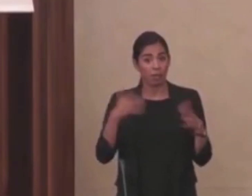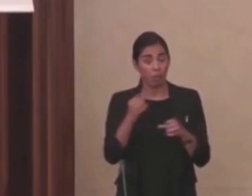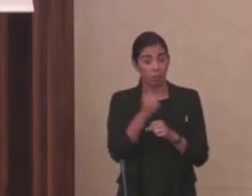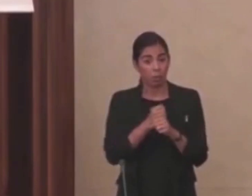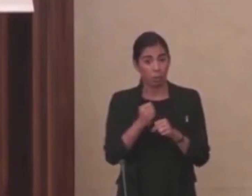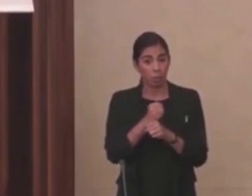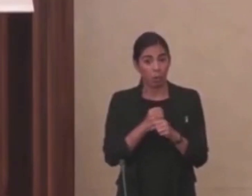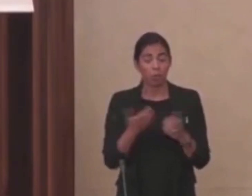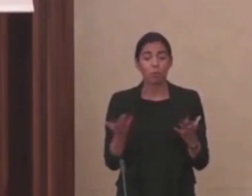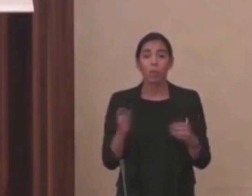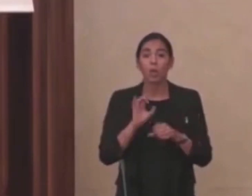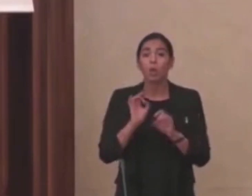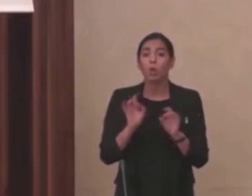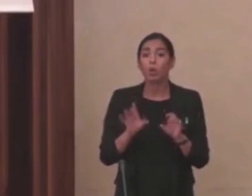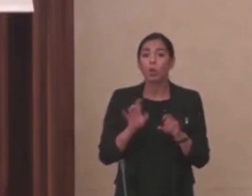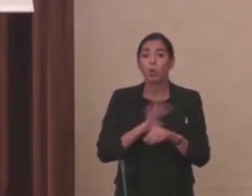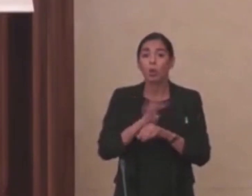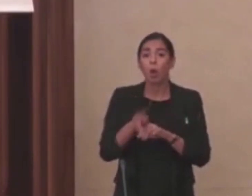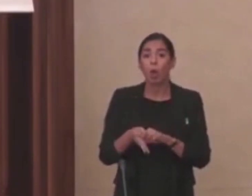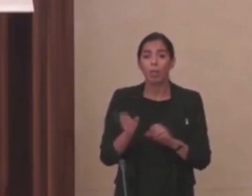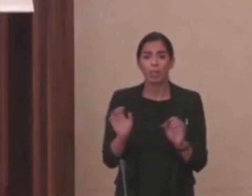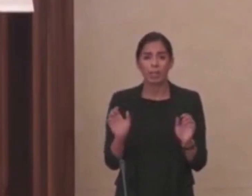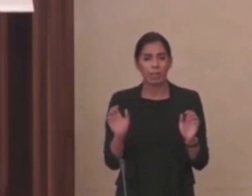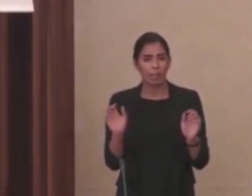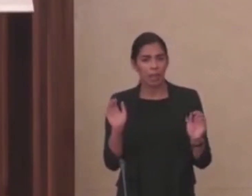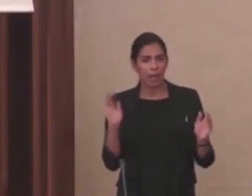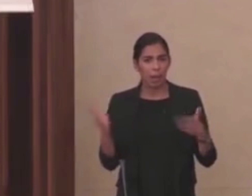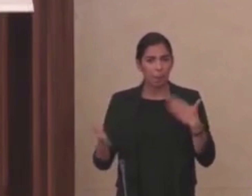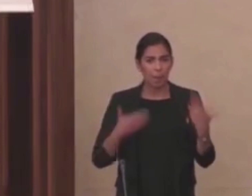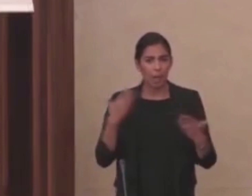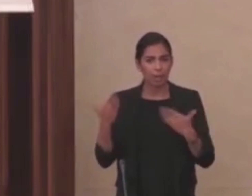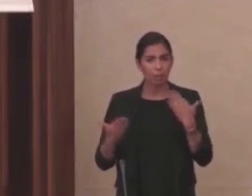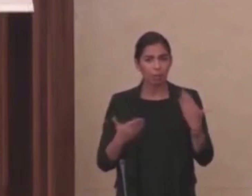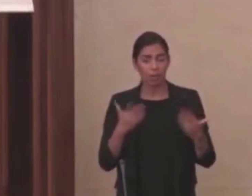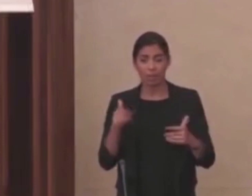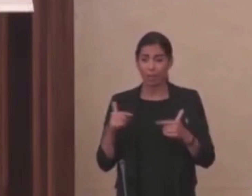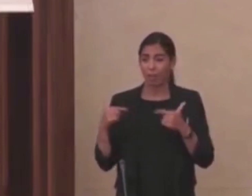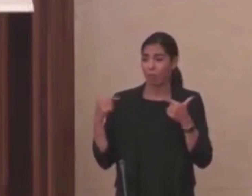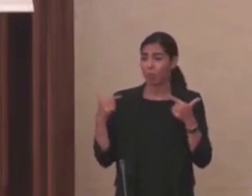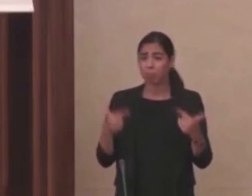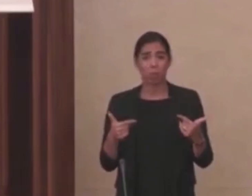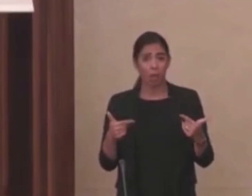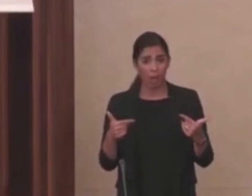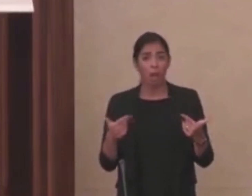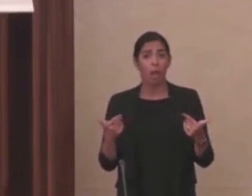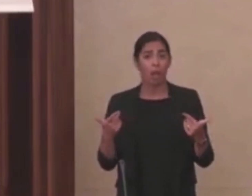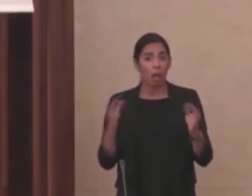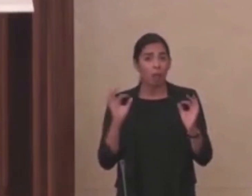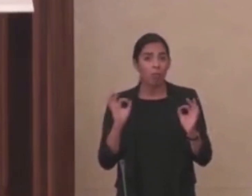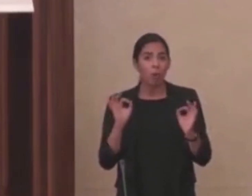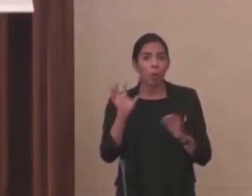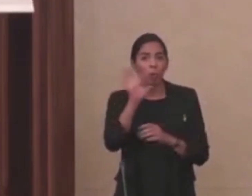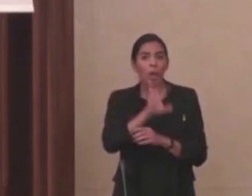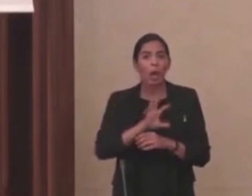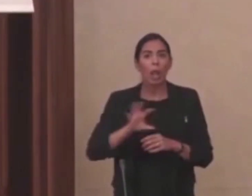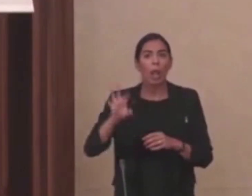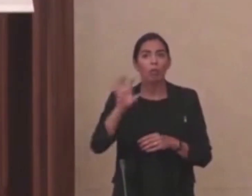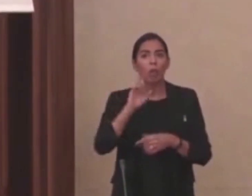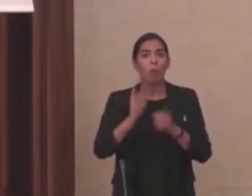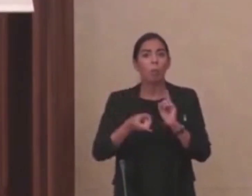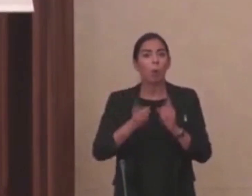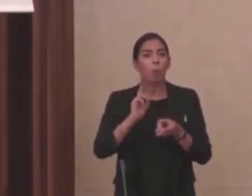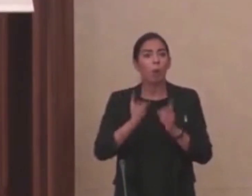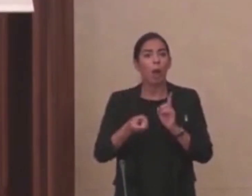l'emergenza first Covid, col suo master devastante in impatto family in una delle medicine. regioni con la più alta popolazione di anziani And residenti, ha trovato un